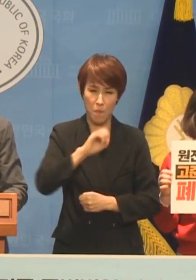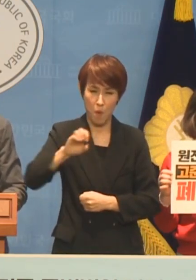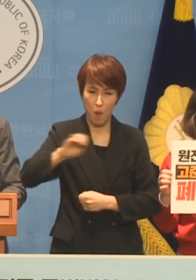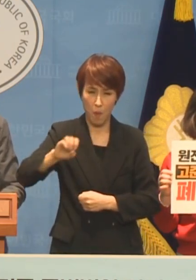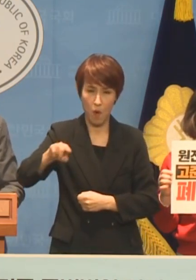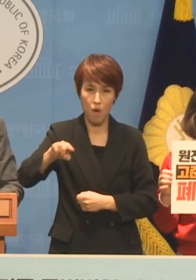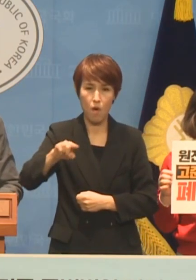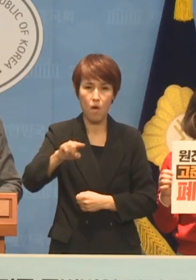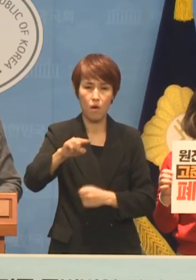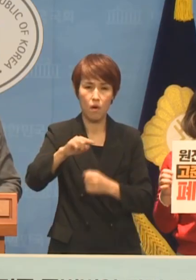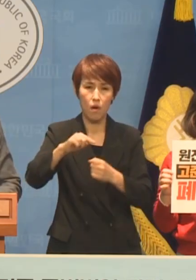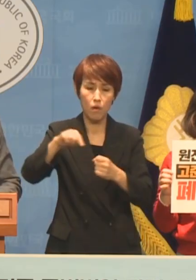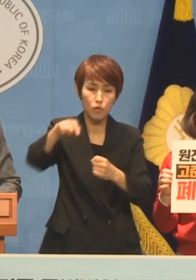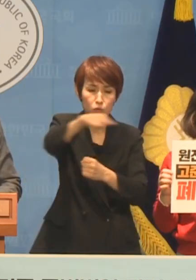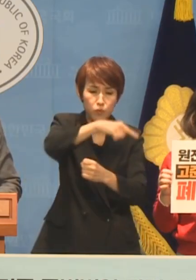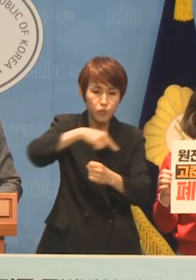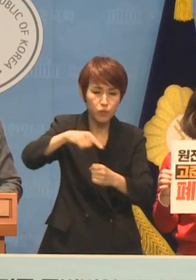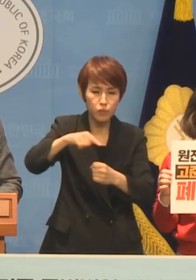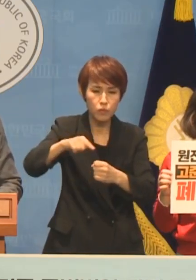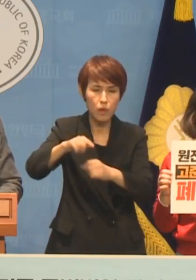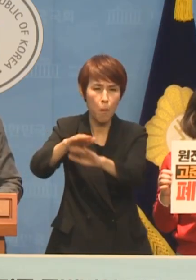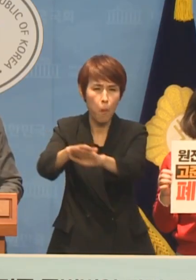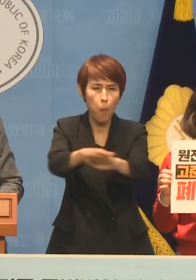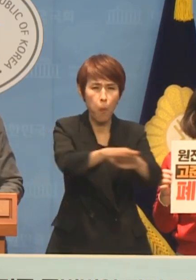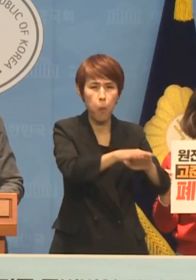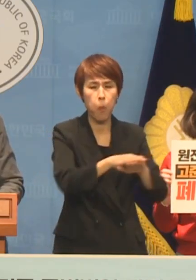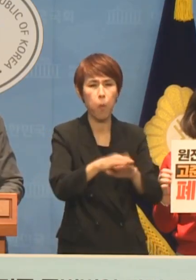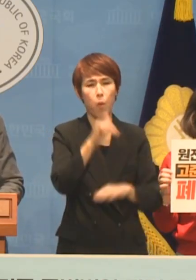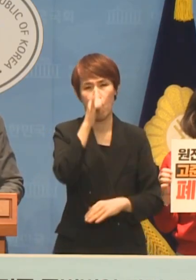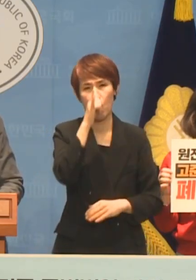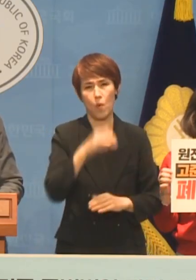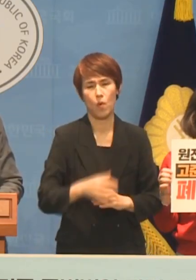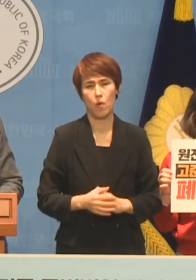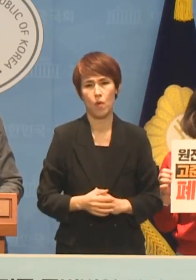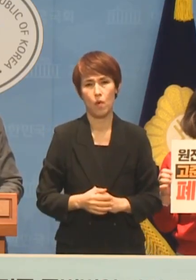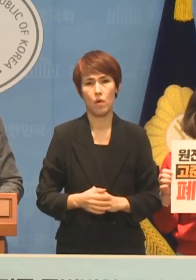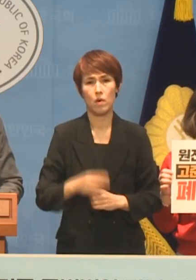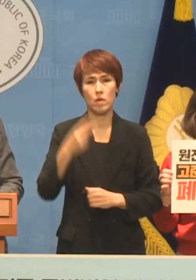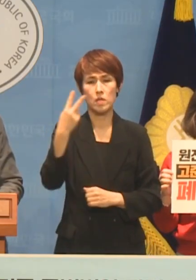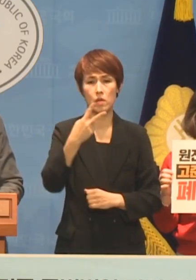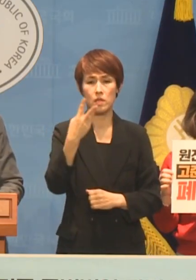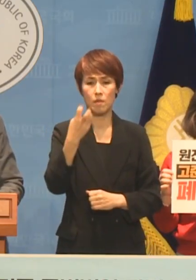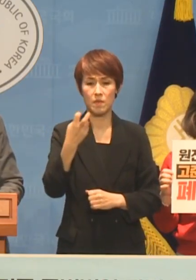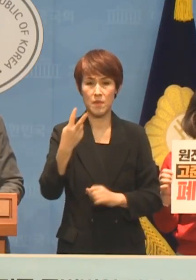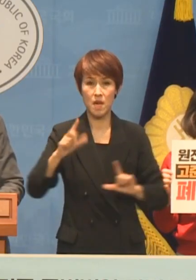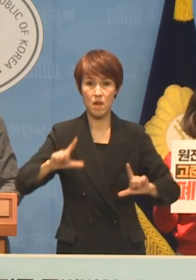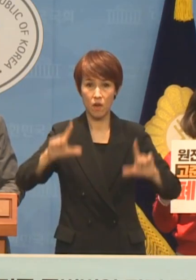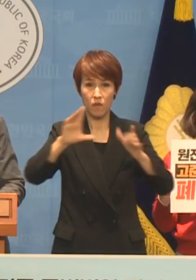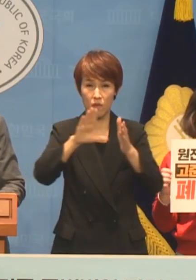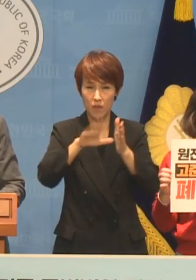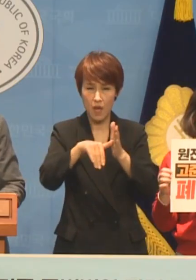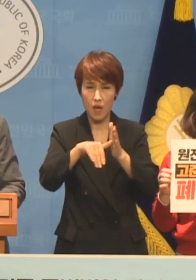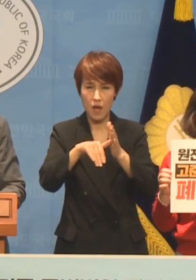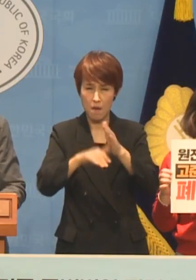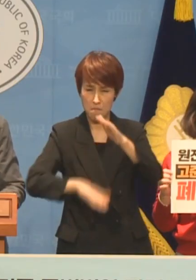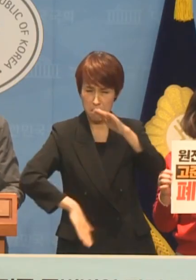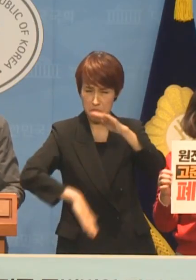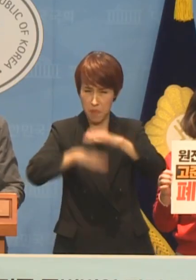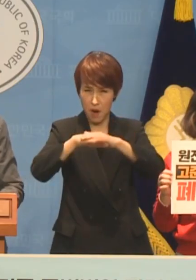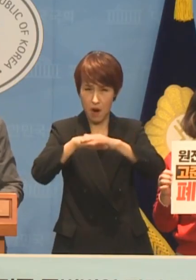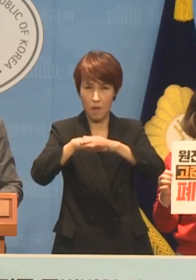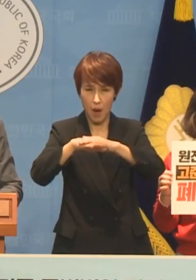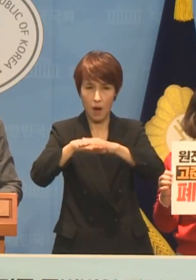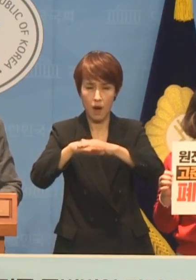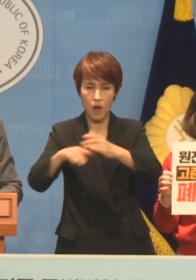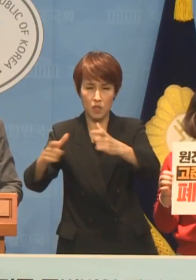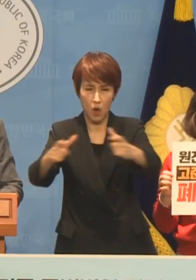옆에 딸려 있는 수조에 보관되어 있습니다. 이것이 2031년이 되면 포화가 된다라고 하는데, 사실은 부지